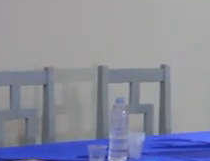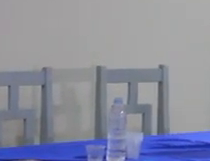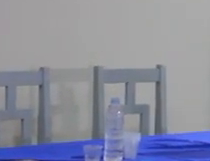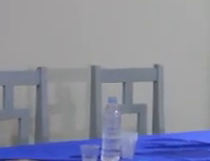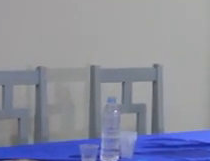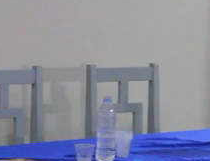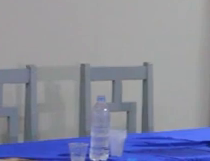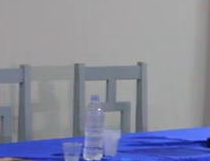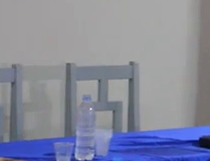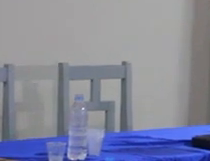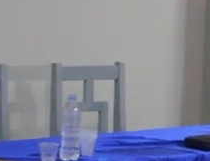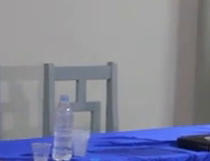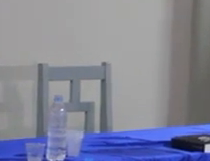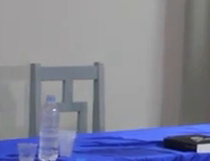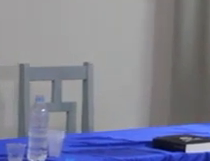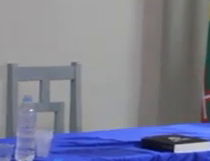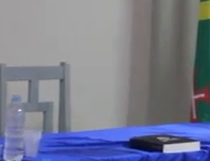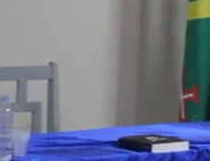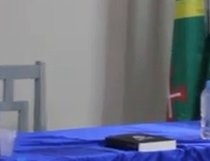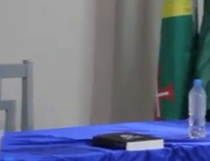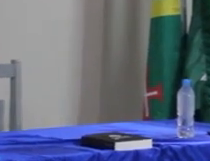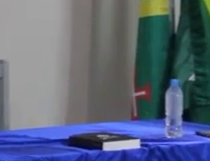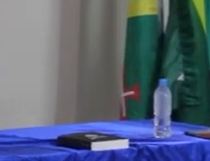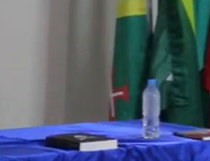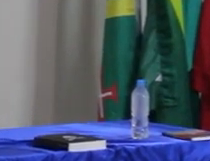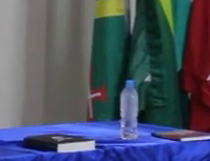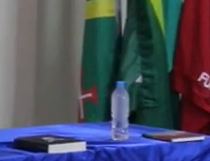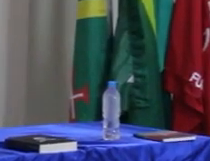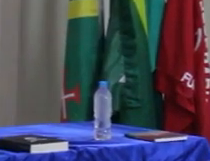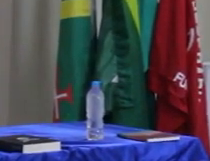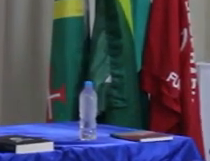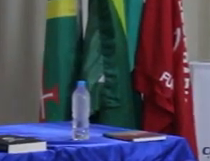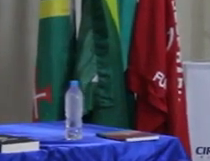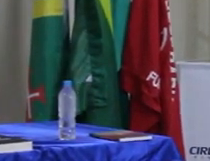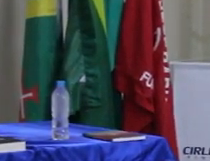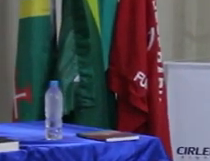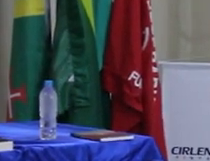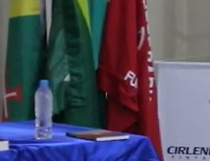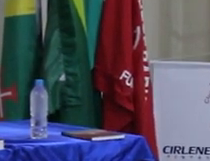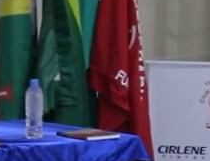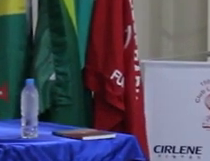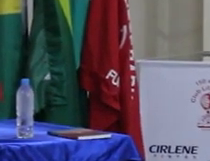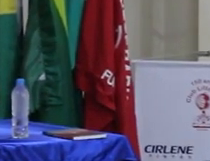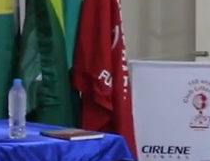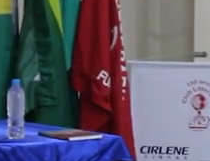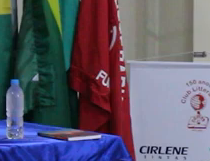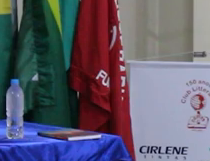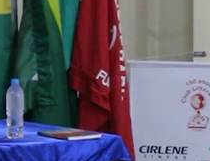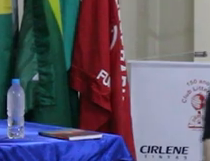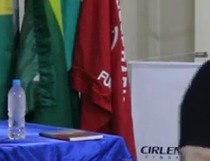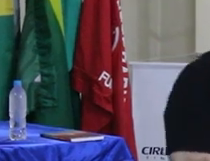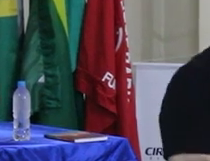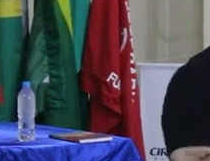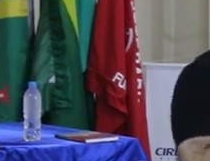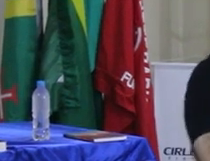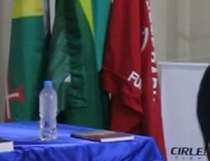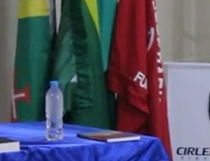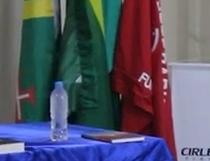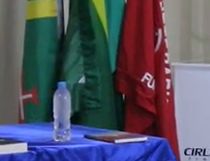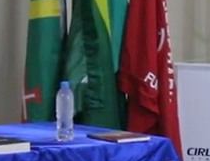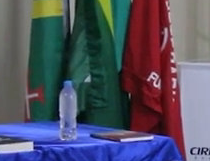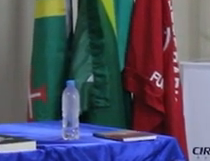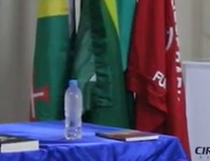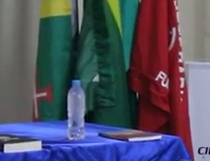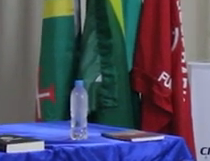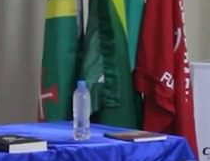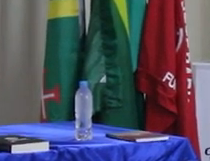a gente é um pouco visionário, como o Zé Maria sempre foi, admiro demais teu pai, a Norma. Eu sempre digo que eu faço